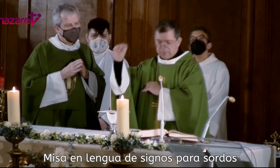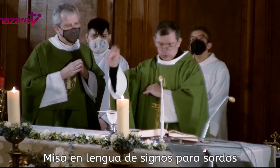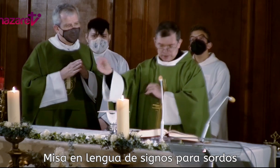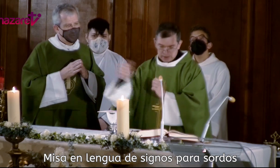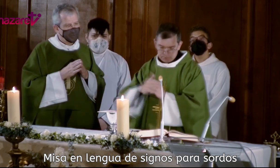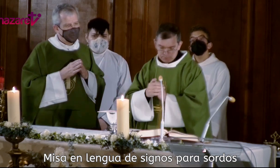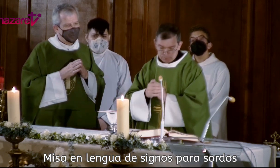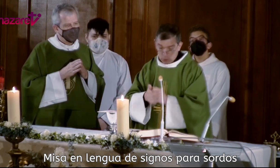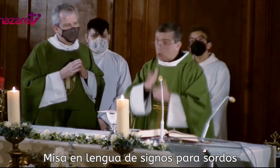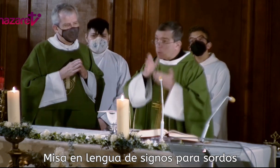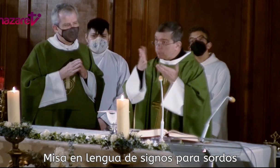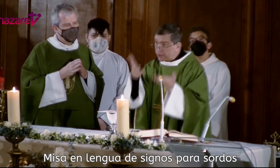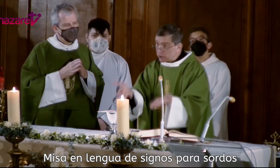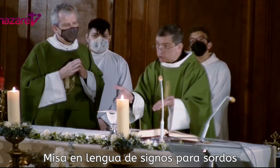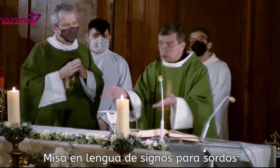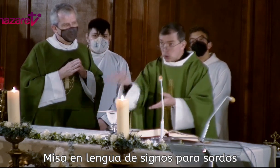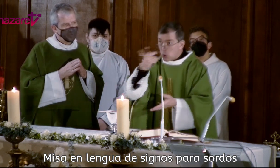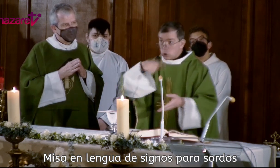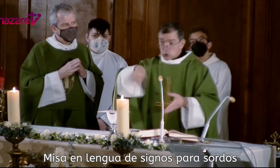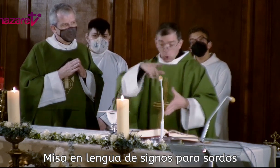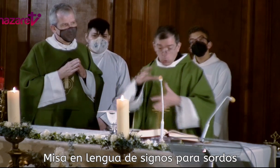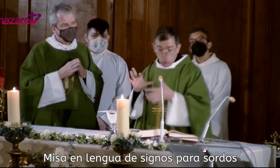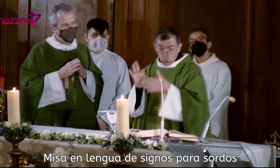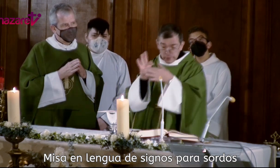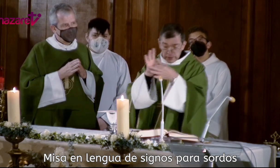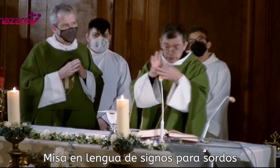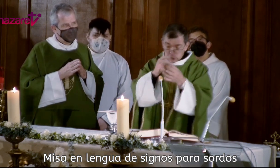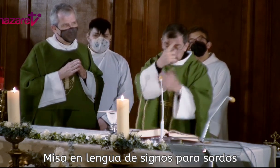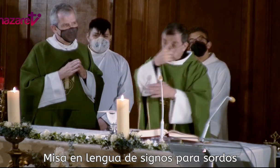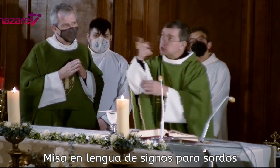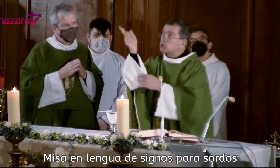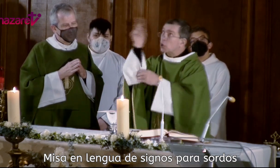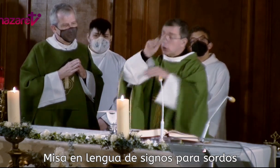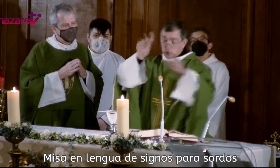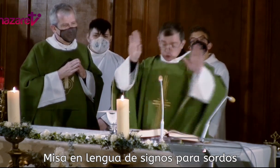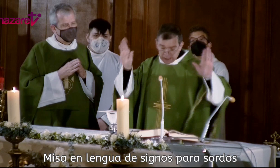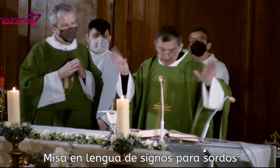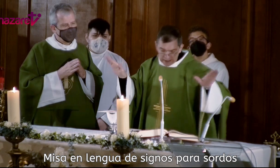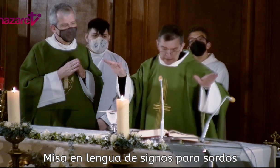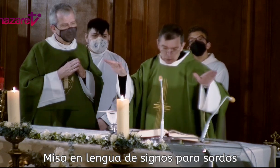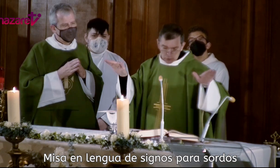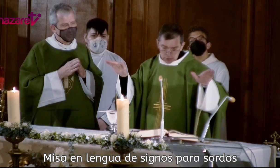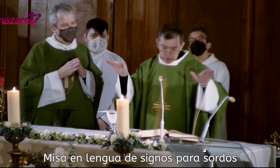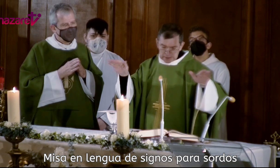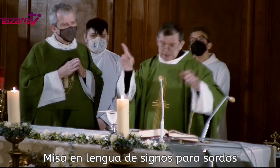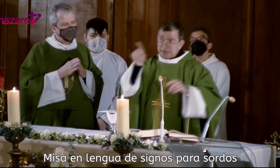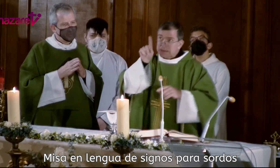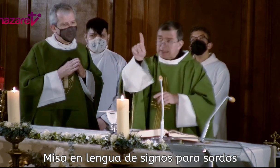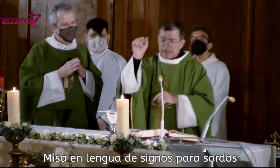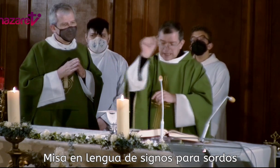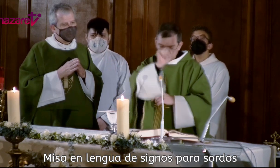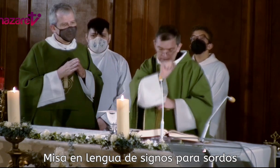sabiduría. Por eso, unidos a los coros angélicos, te